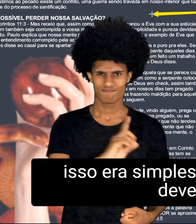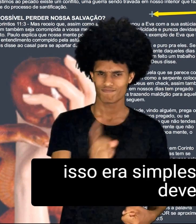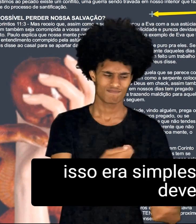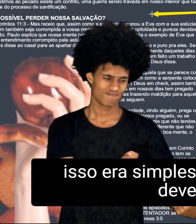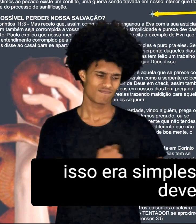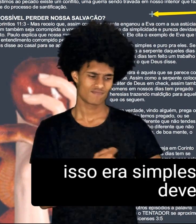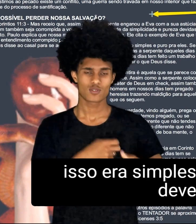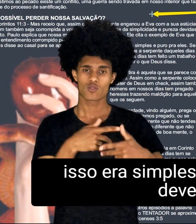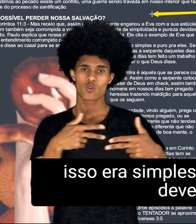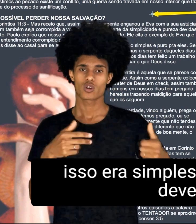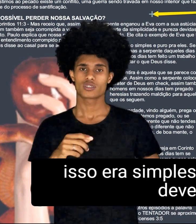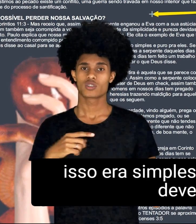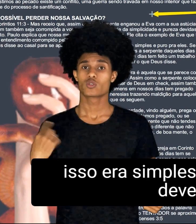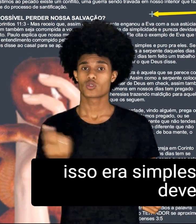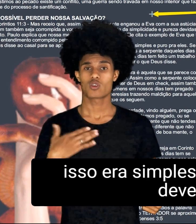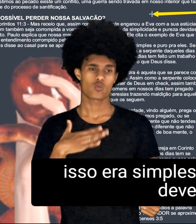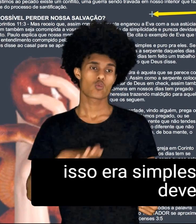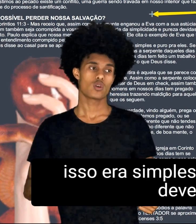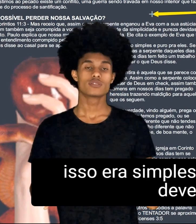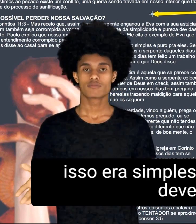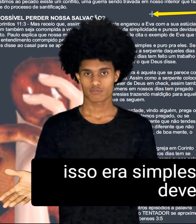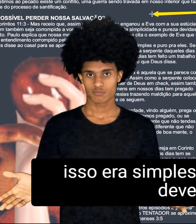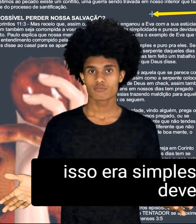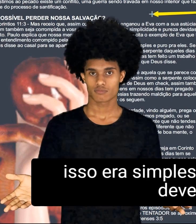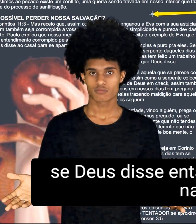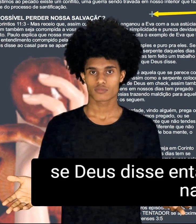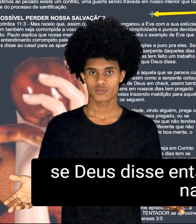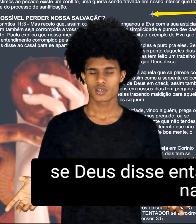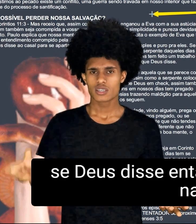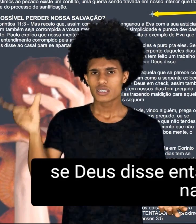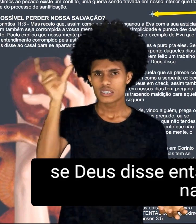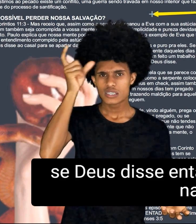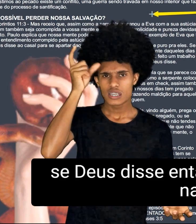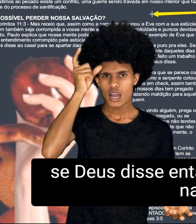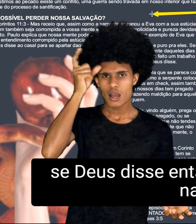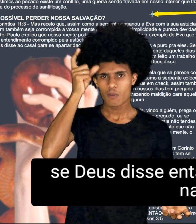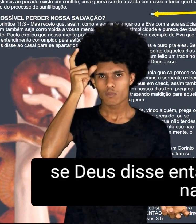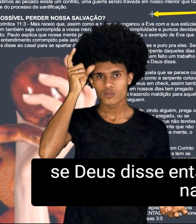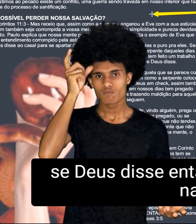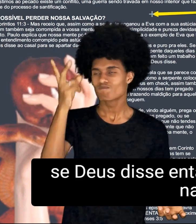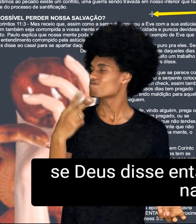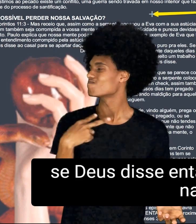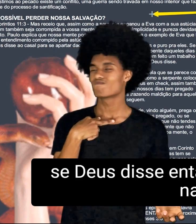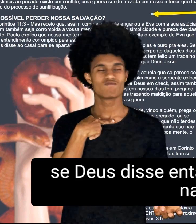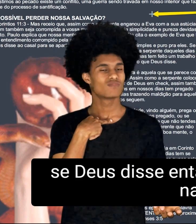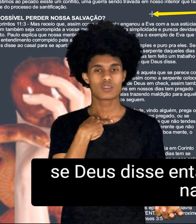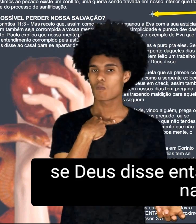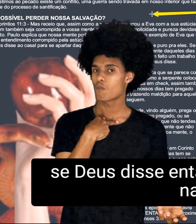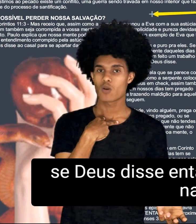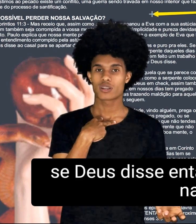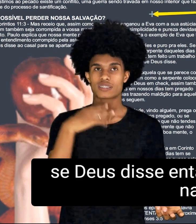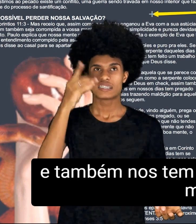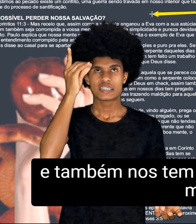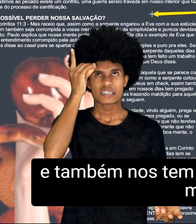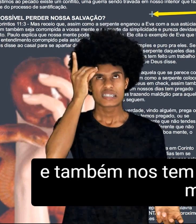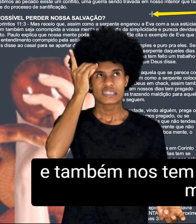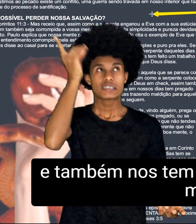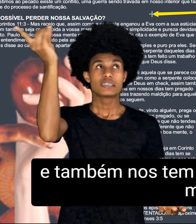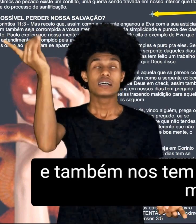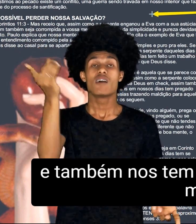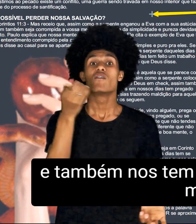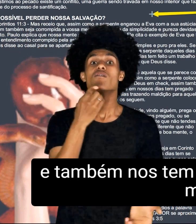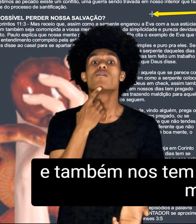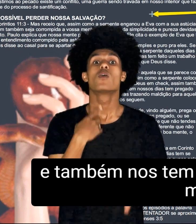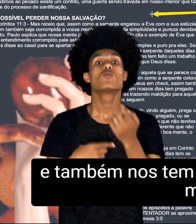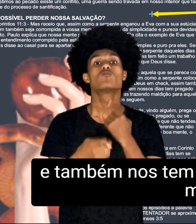era simples e puro para eles, ok? Eles só deveriam obedecer. Se Deus disse, então está dito, mas a serpente naqueles dias e também nos nossos